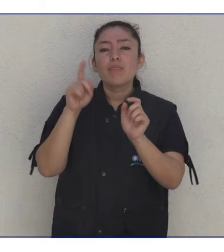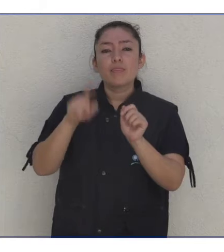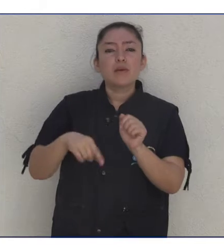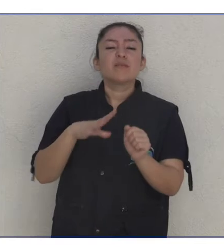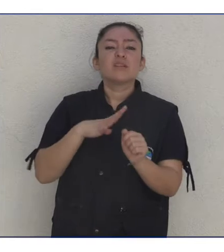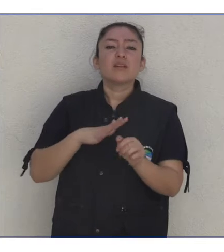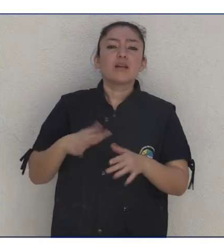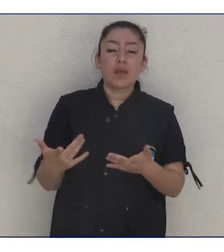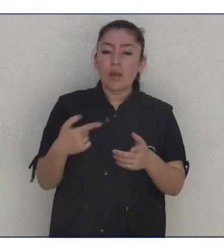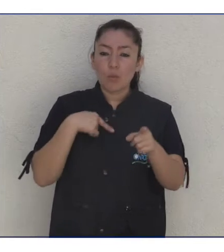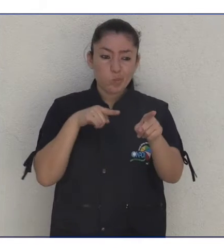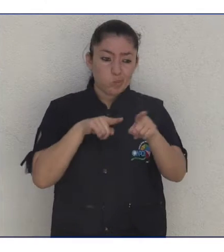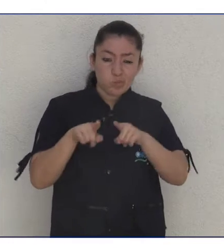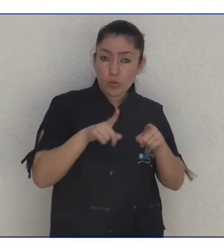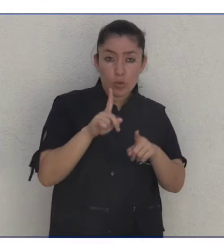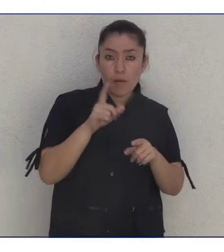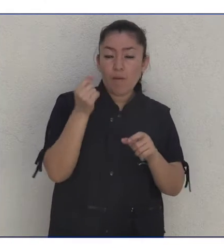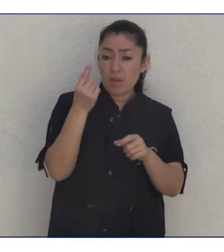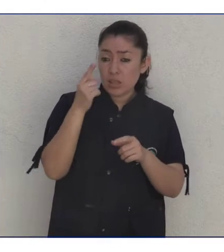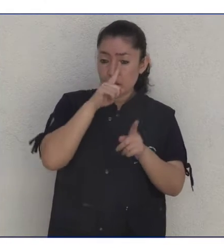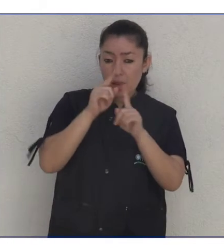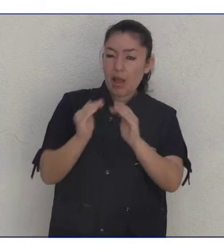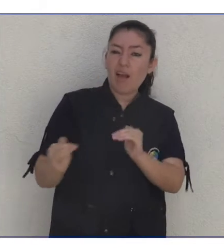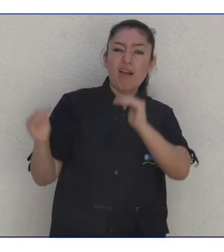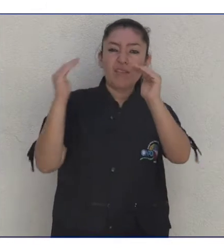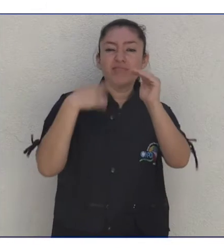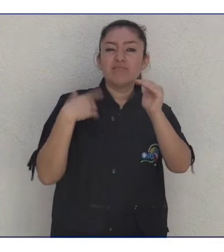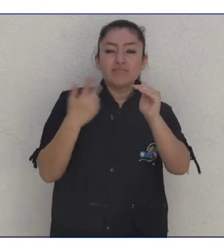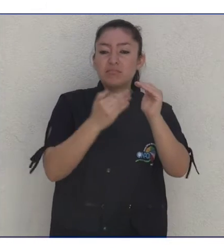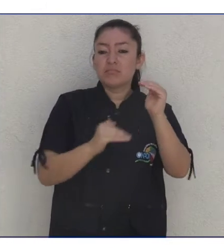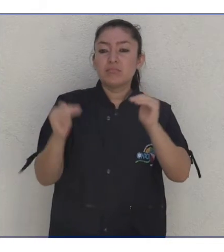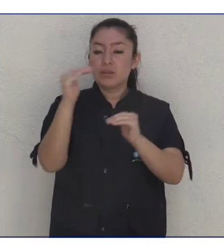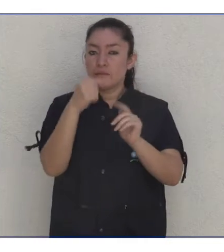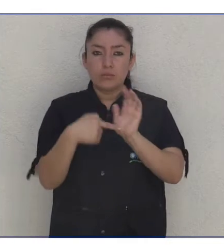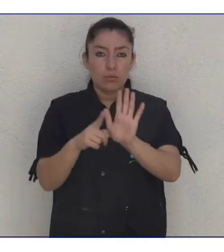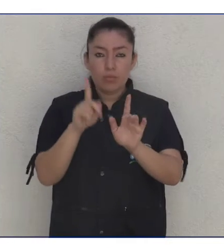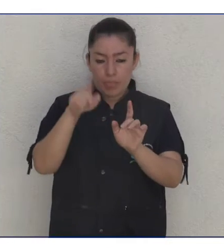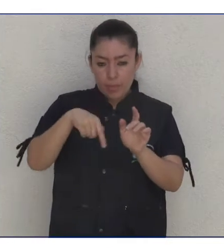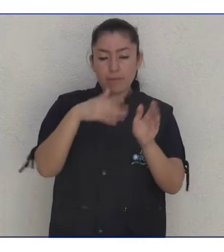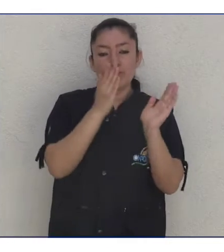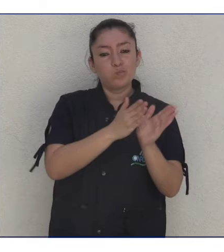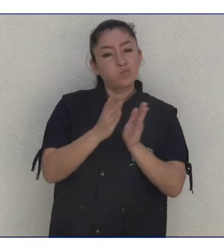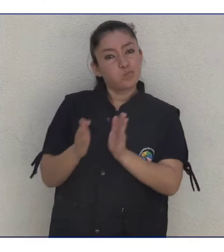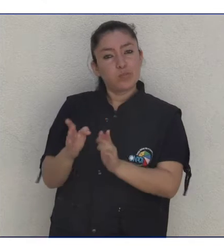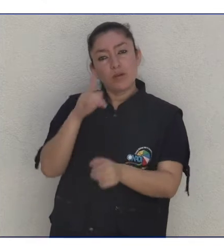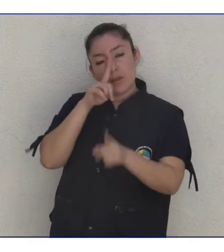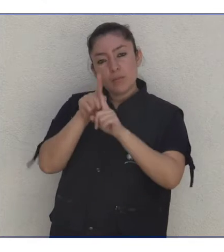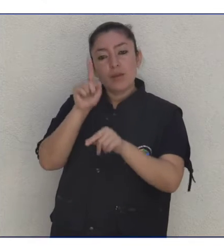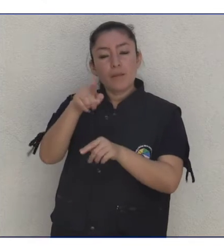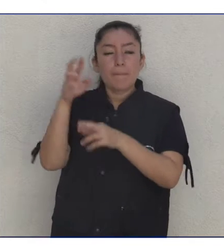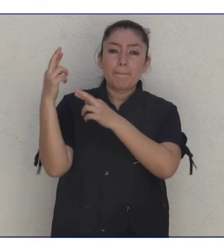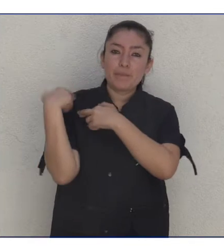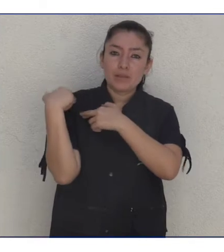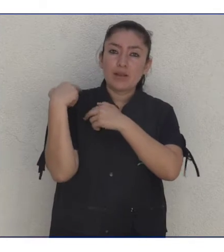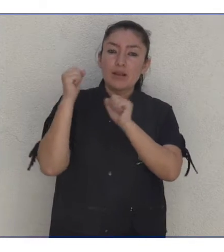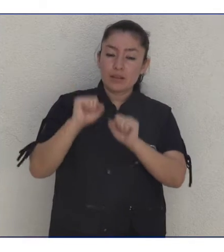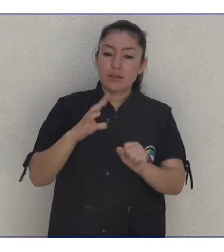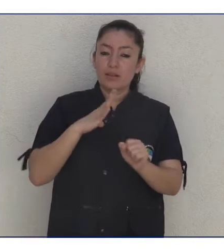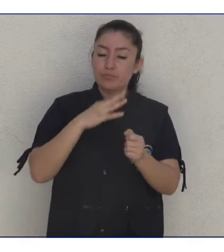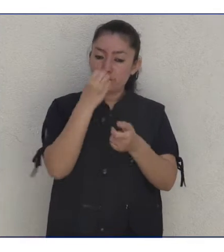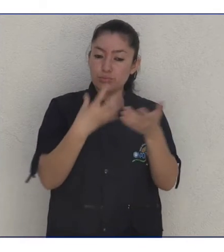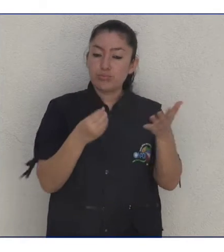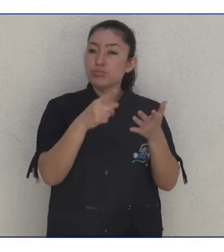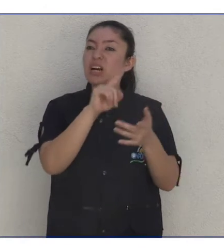alegar incompetencia o falta de autorización para recibirla, debiendo obligadamente, bajo su responsabilidad,